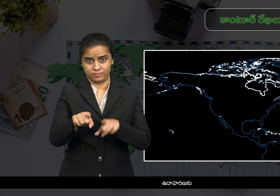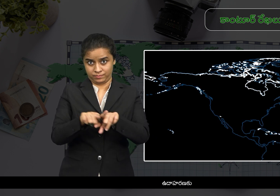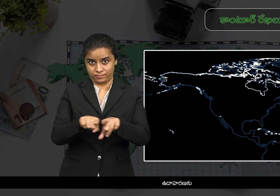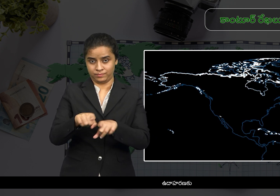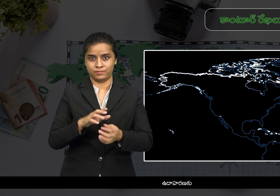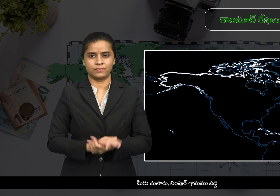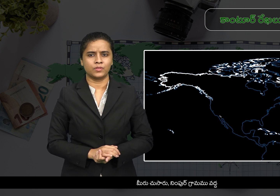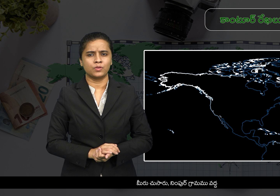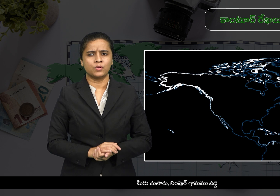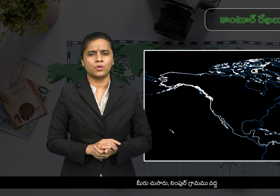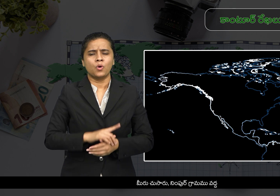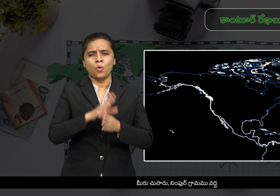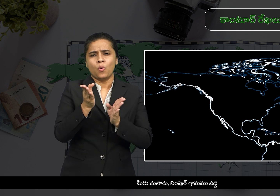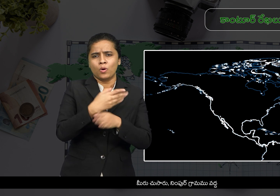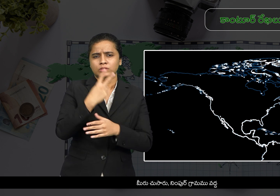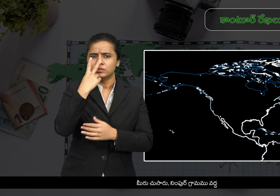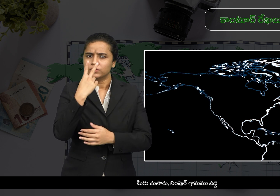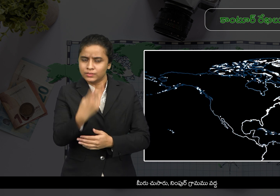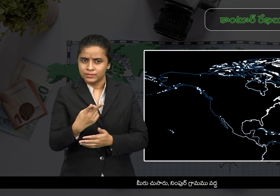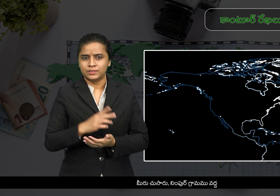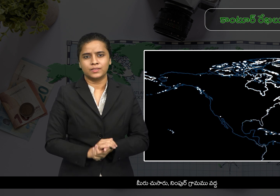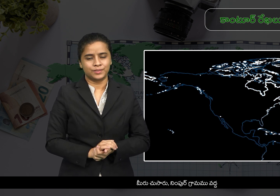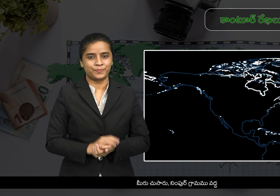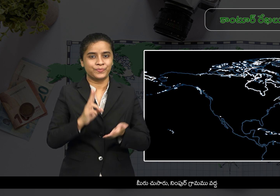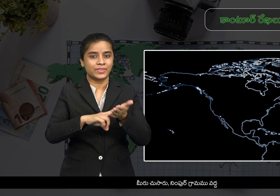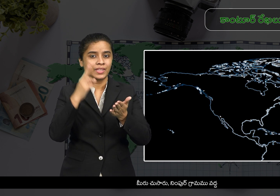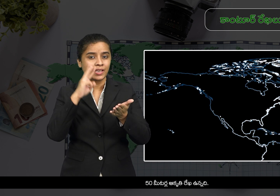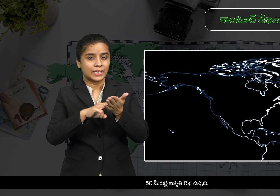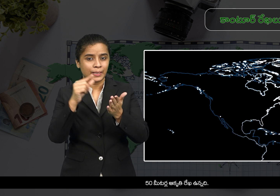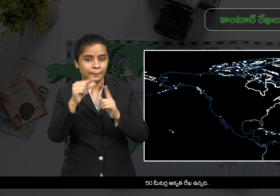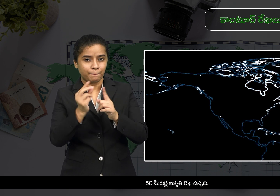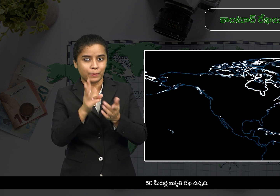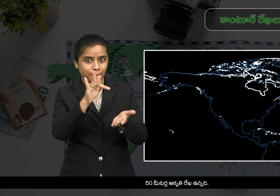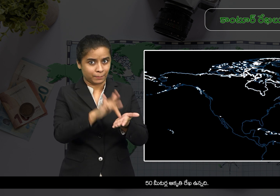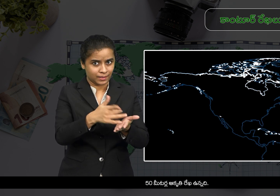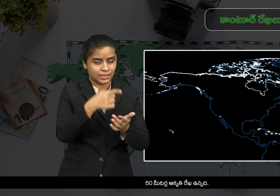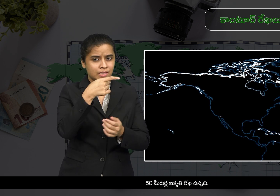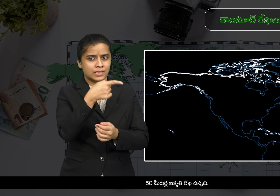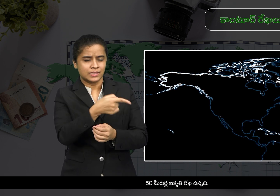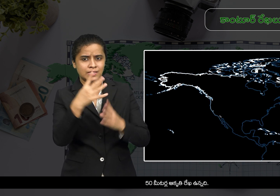ఉదాహరణకు మీరు చూశారు, నింపూర్ గ్రామం వద్ద 50 మీటర్ల ఆకృతి రేఖ